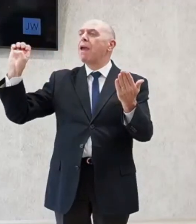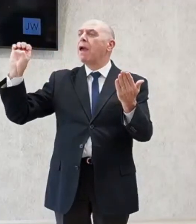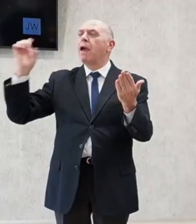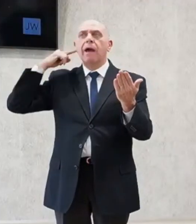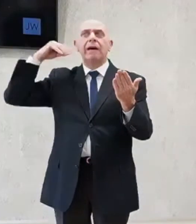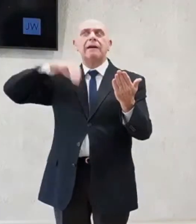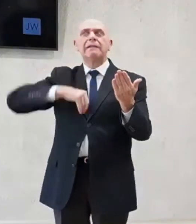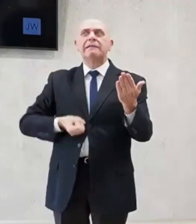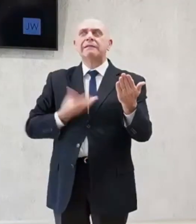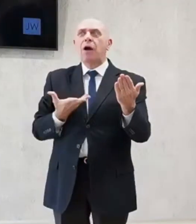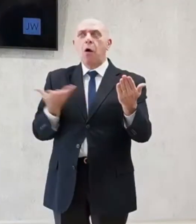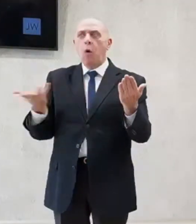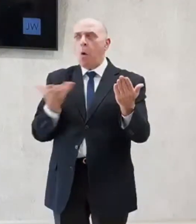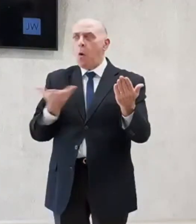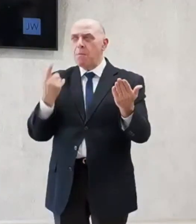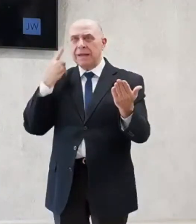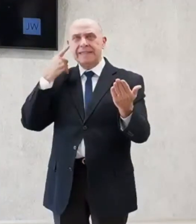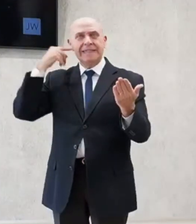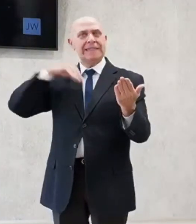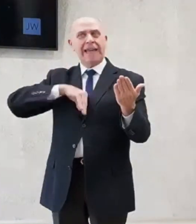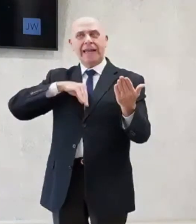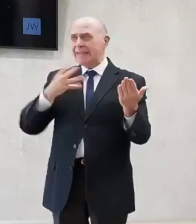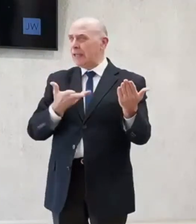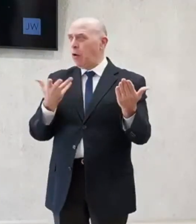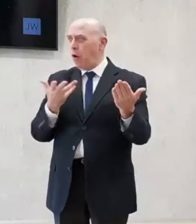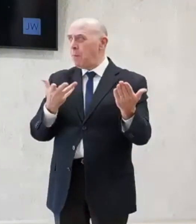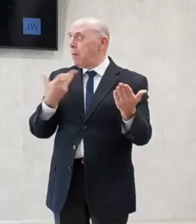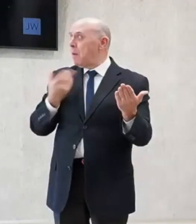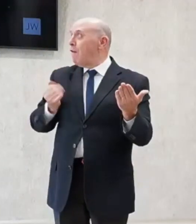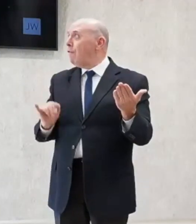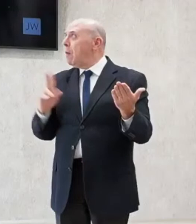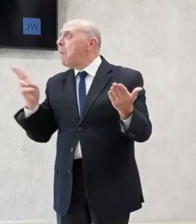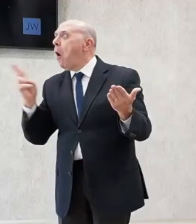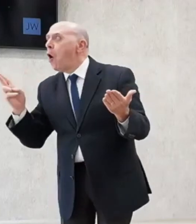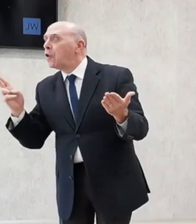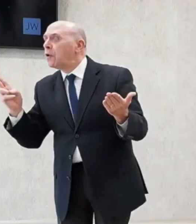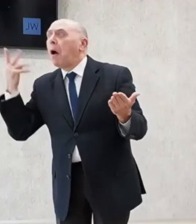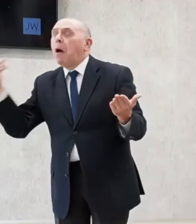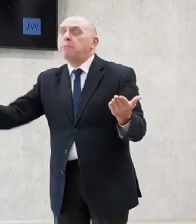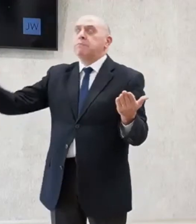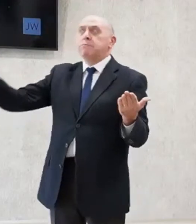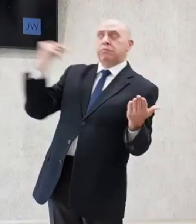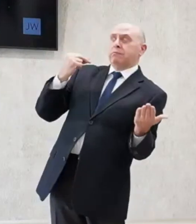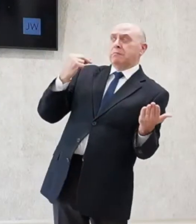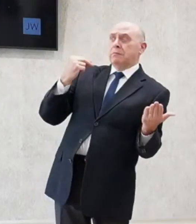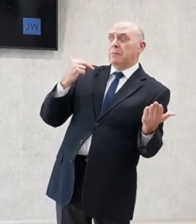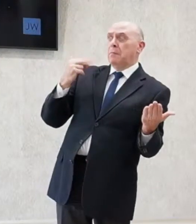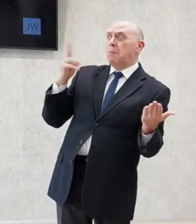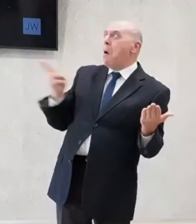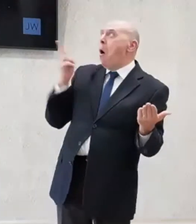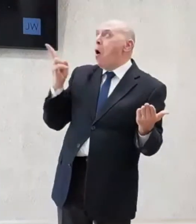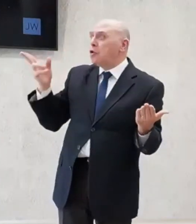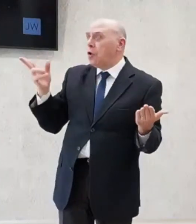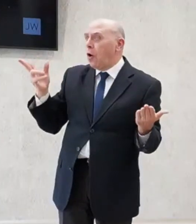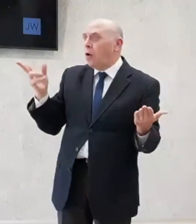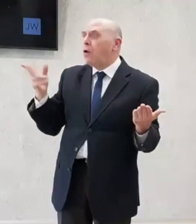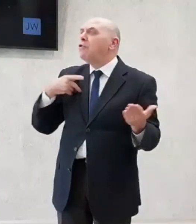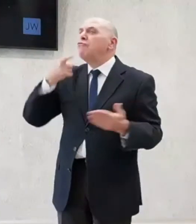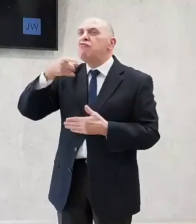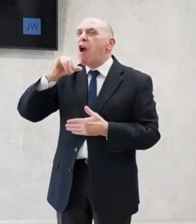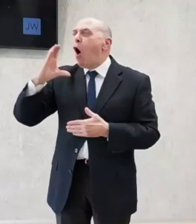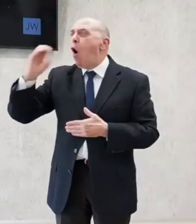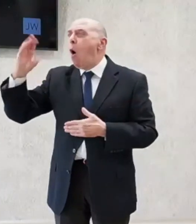alla notizia della morte del figlio perché così era stato trasmesso a lui Allora